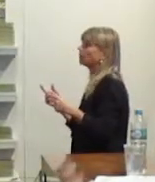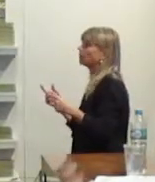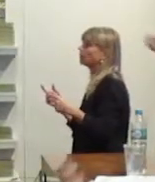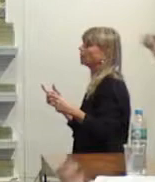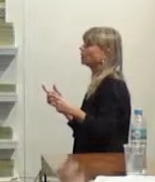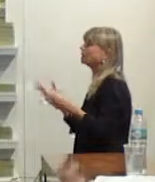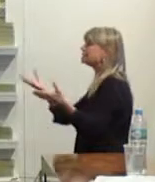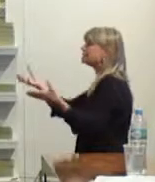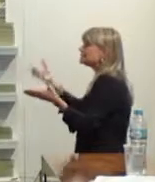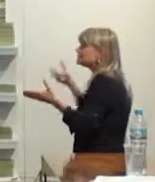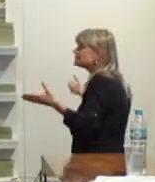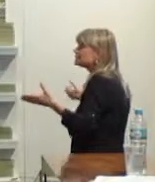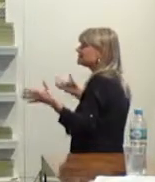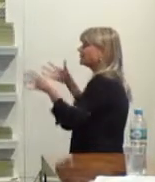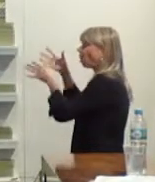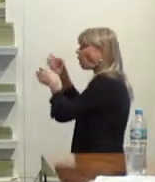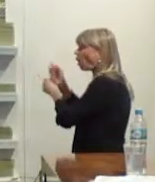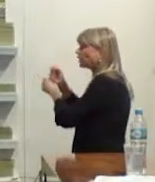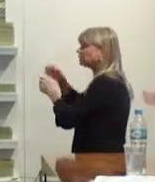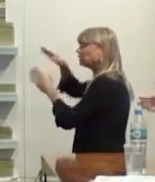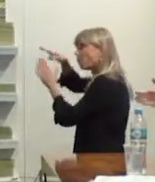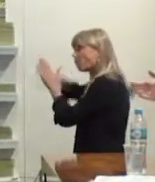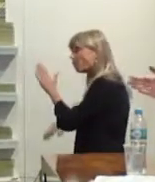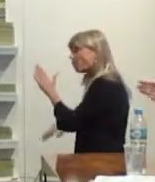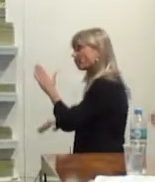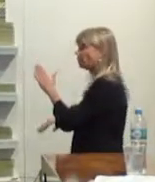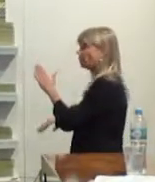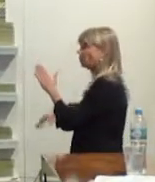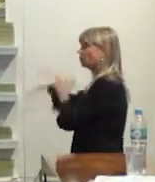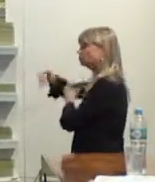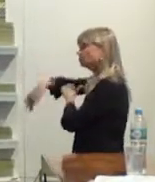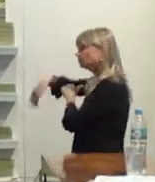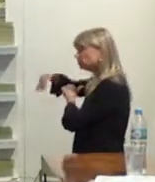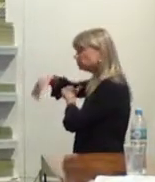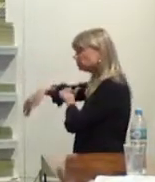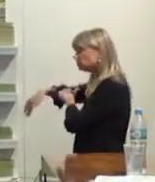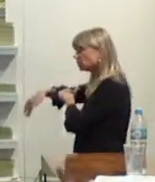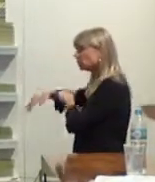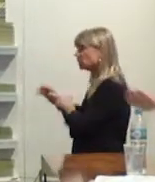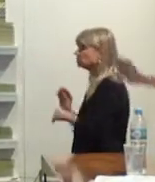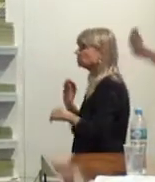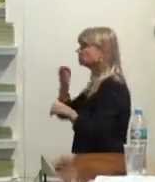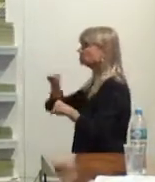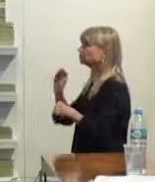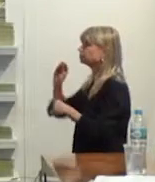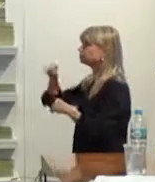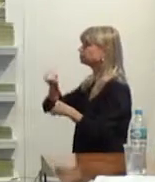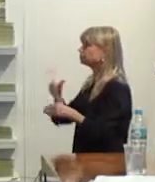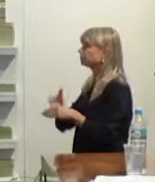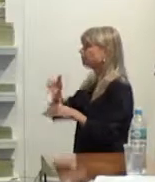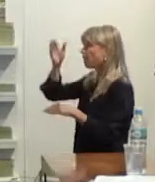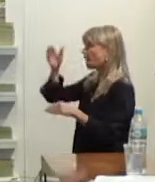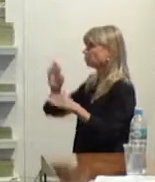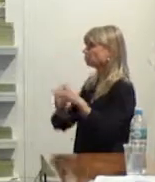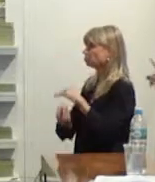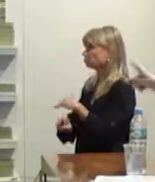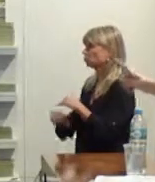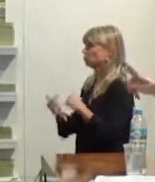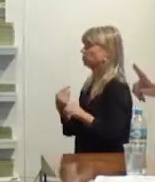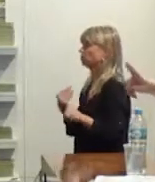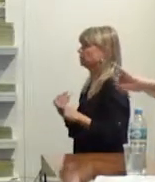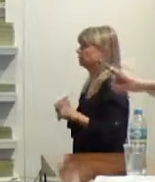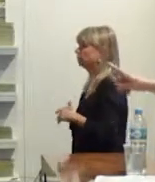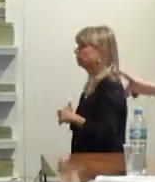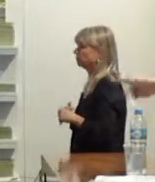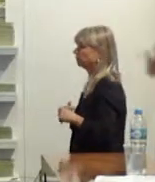sacar colectivos de la superficie. Poniendo algunas formaciones más, se pueden sacar colectivos de